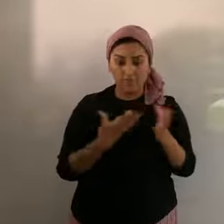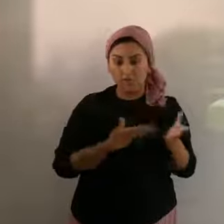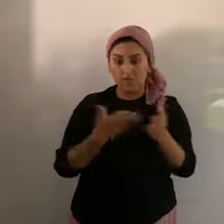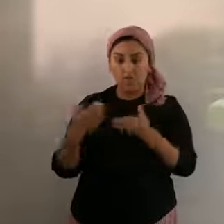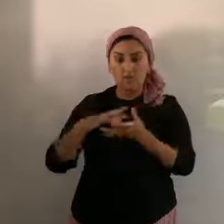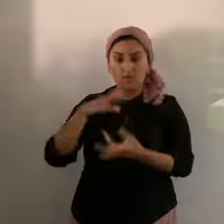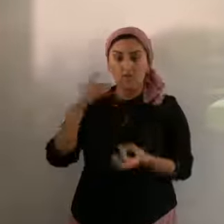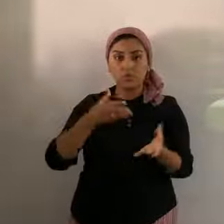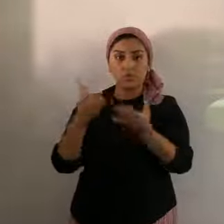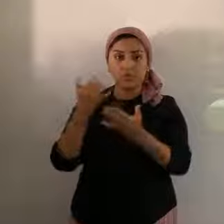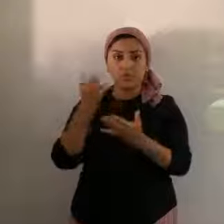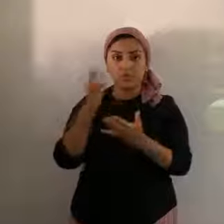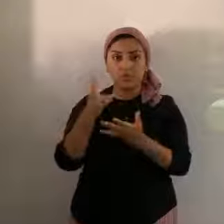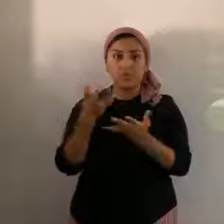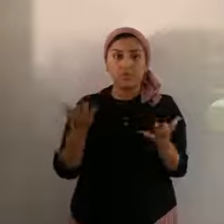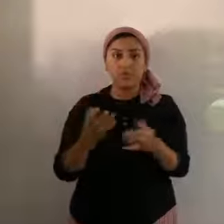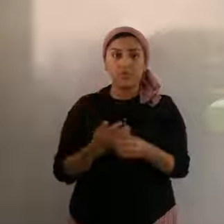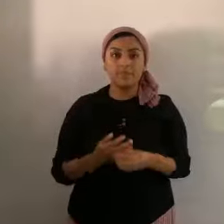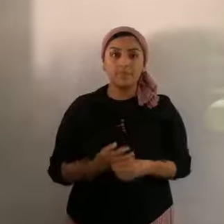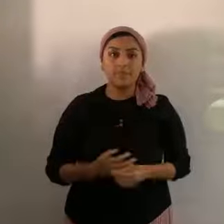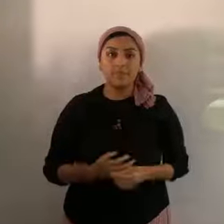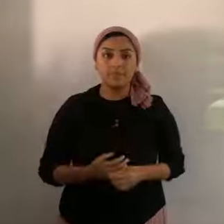pies de Yahshua.